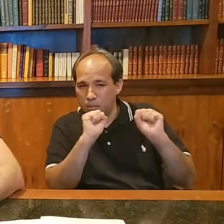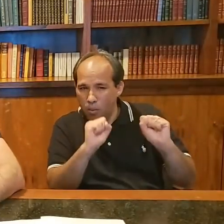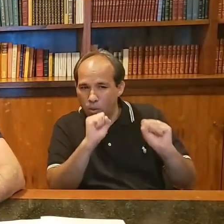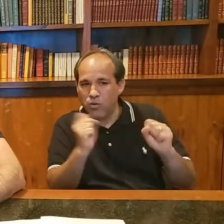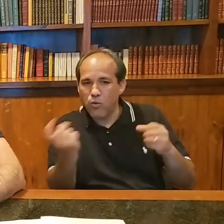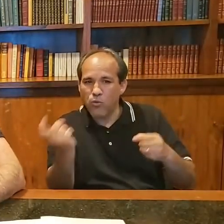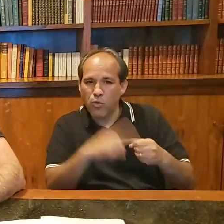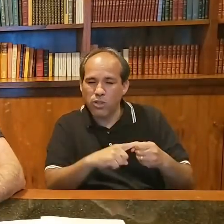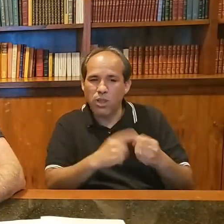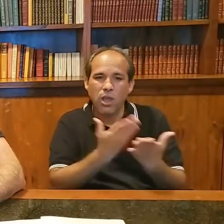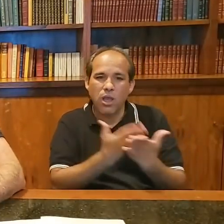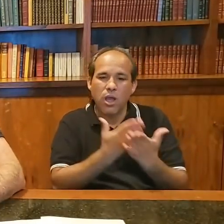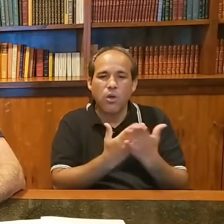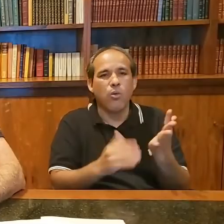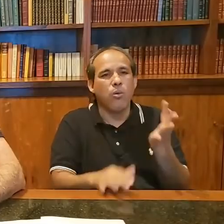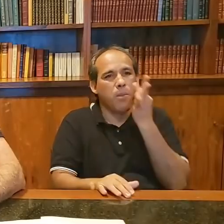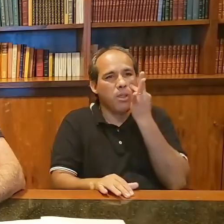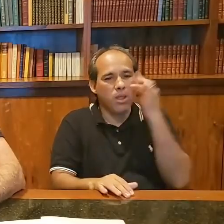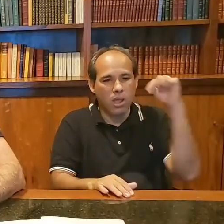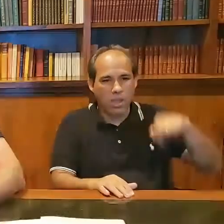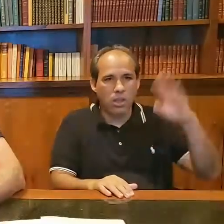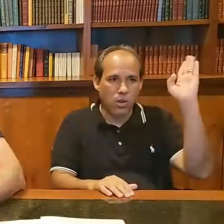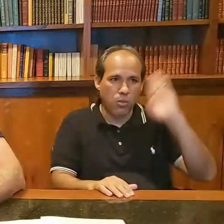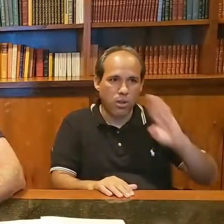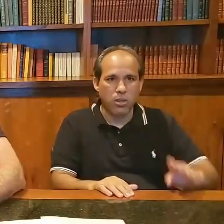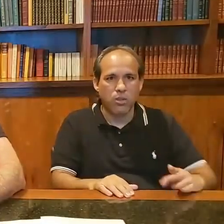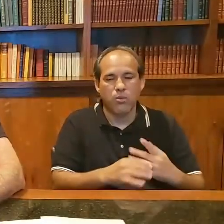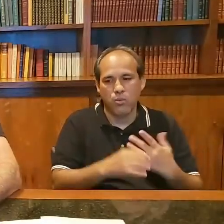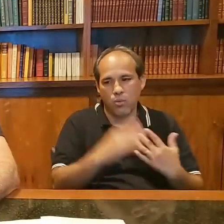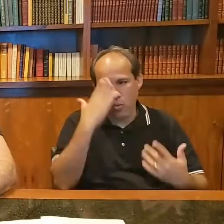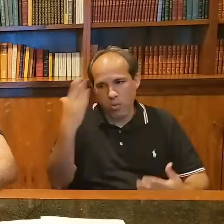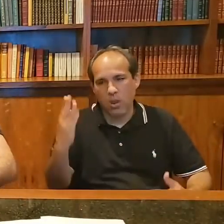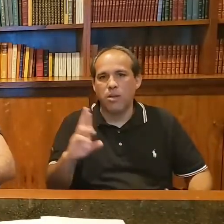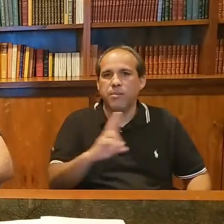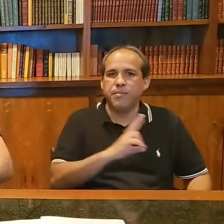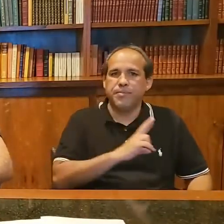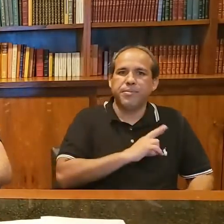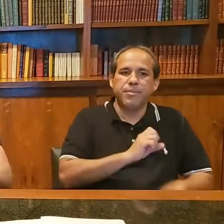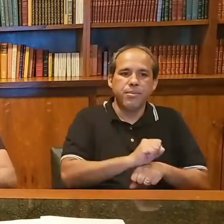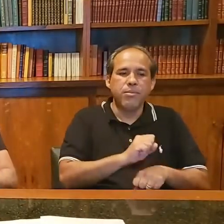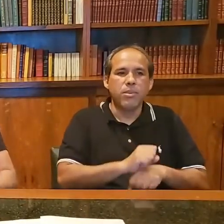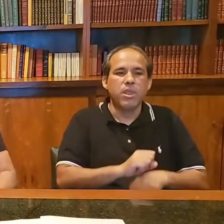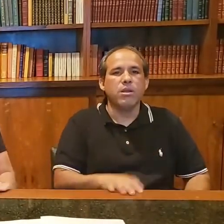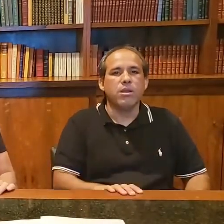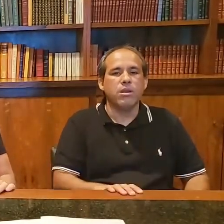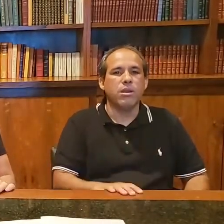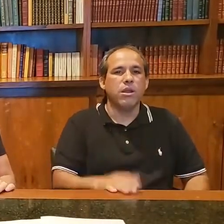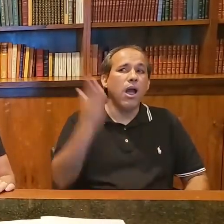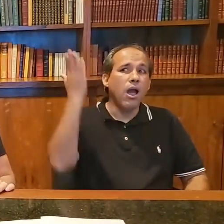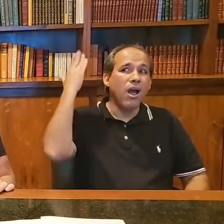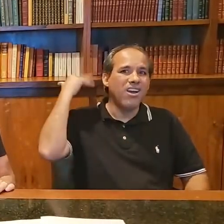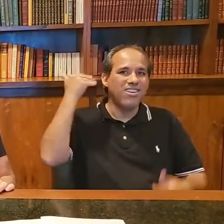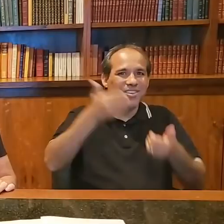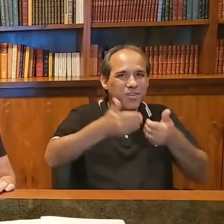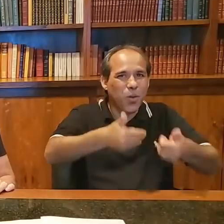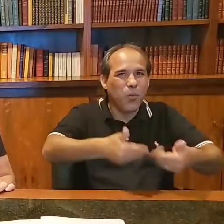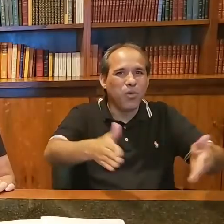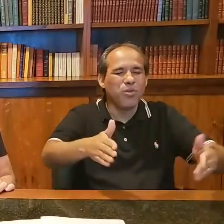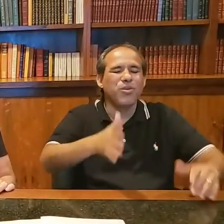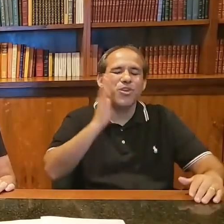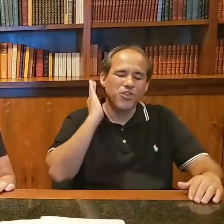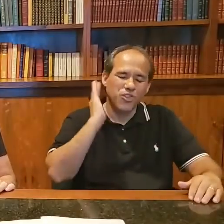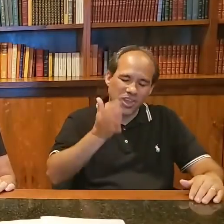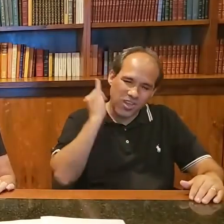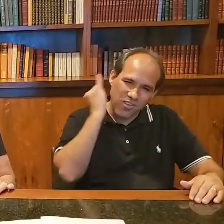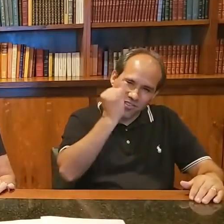haver aulas presenciais no Brasil hoje? Obrigado. Desde o início eu tenho dito isso.